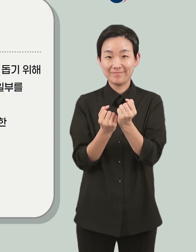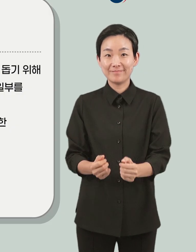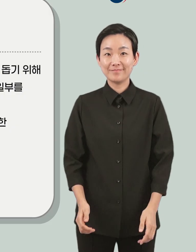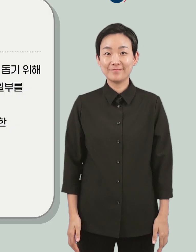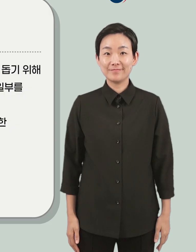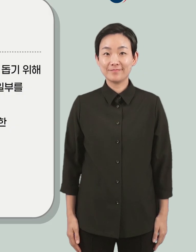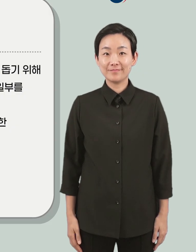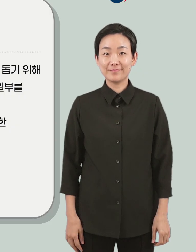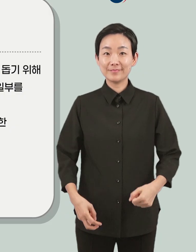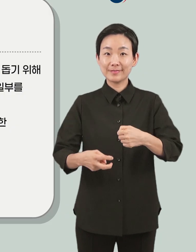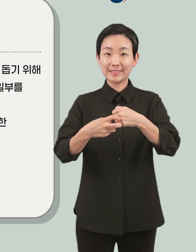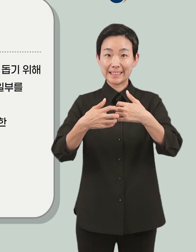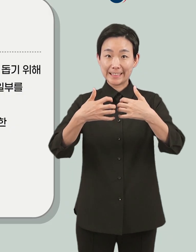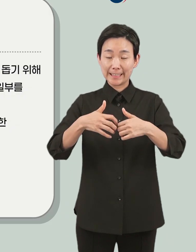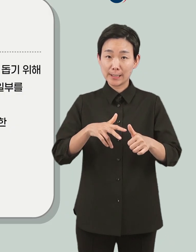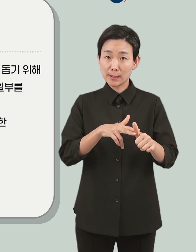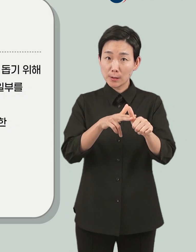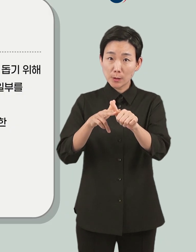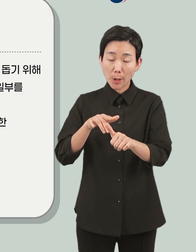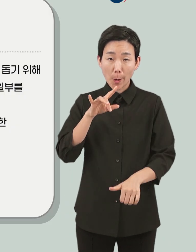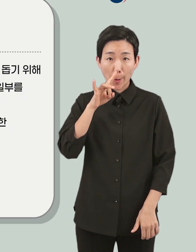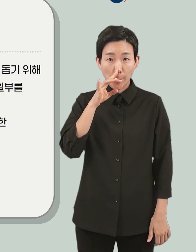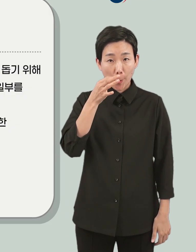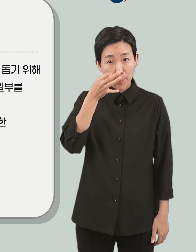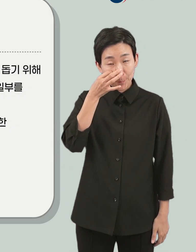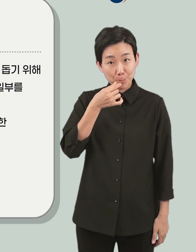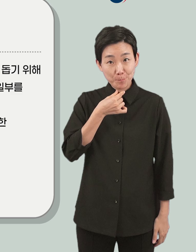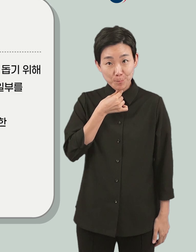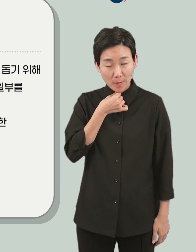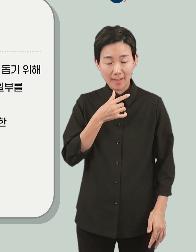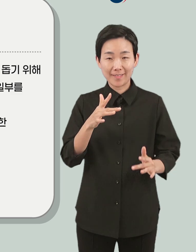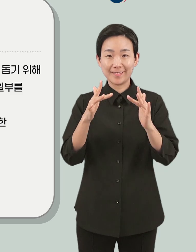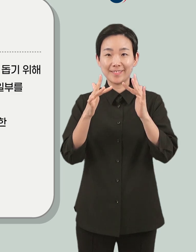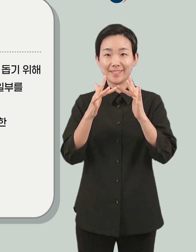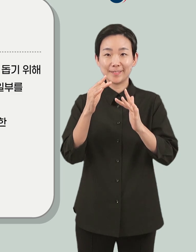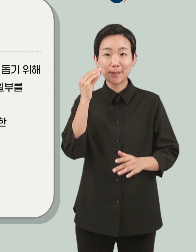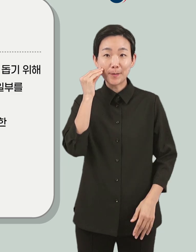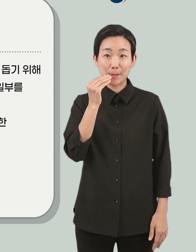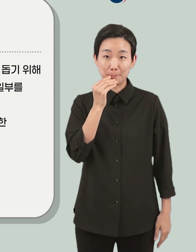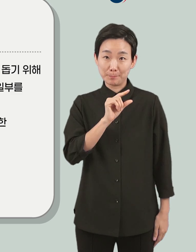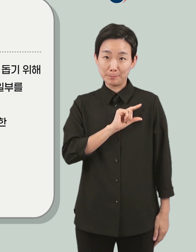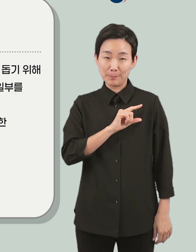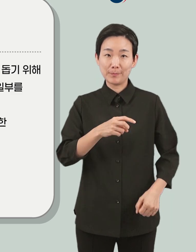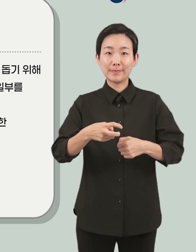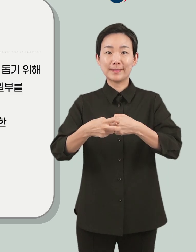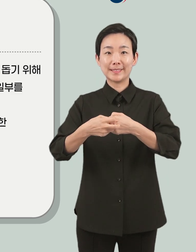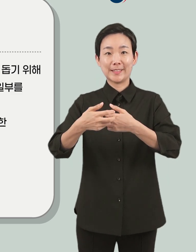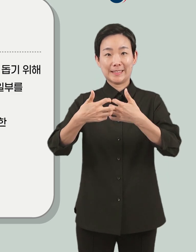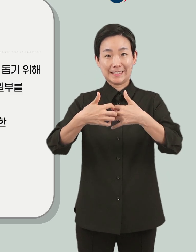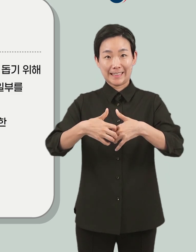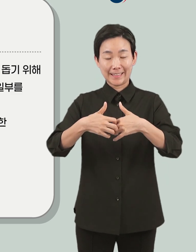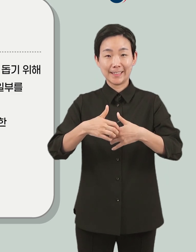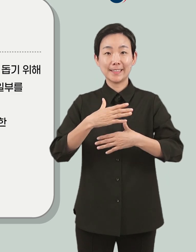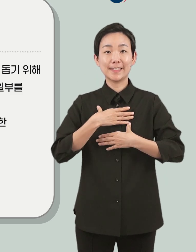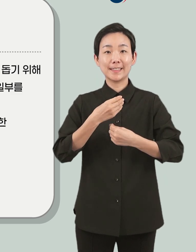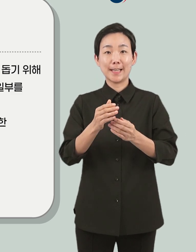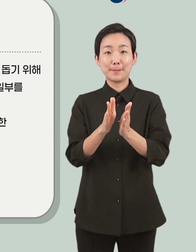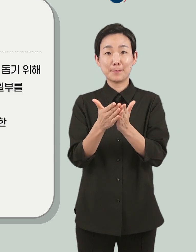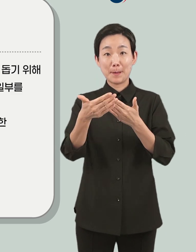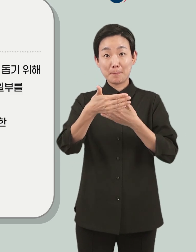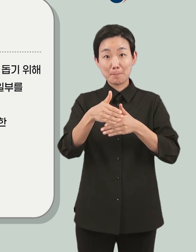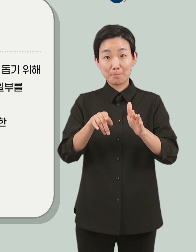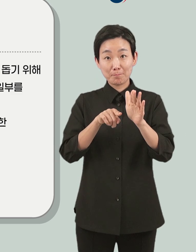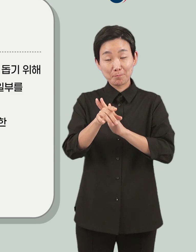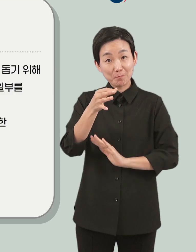때문에 자세한 의료기기 정보는 의료기기 안심 책방에서 꼭 확인하세요. 본 정보는 법적 효력을 가지고